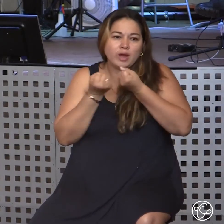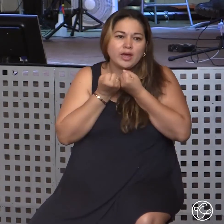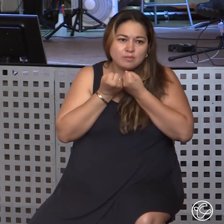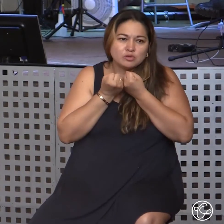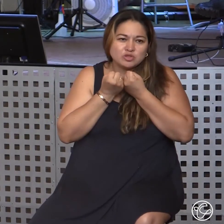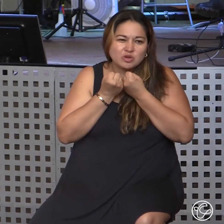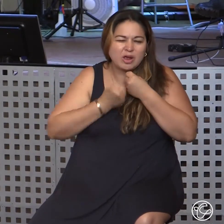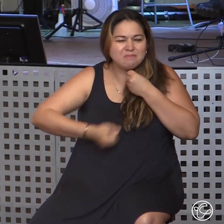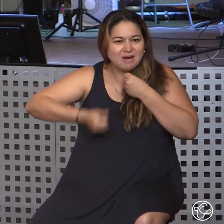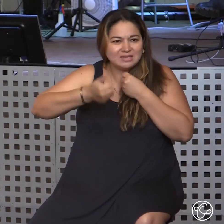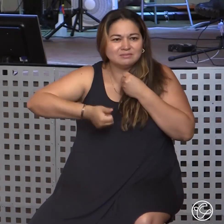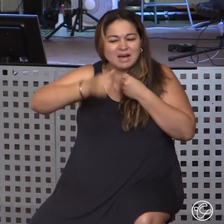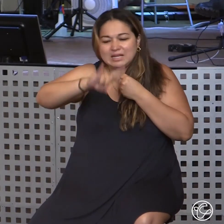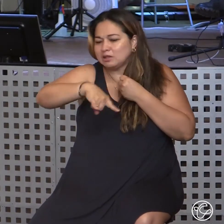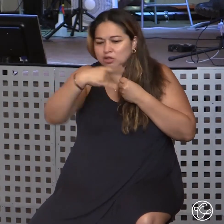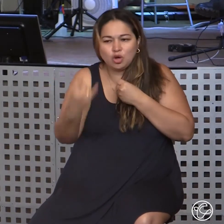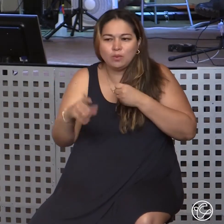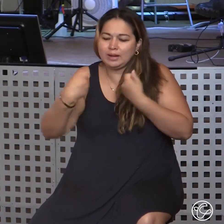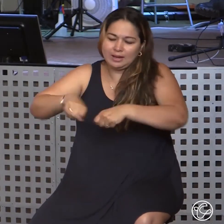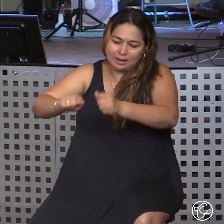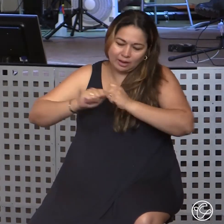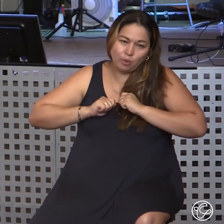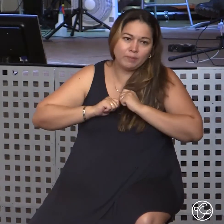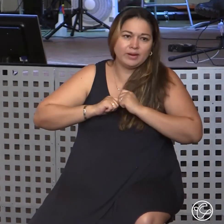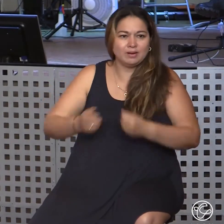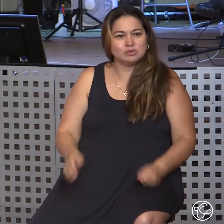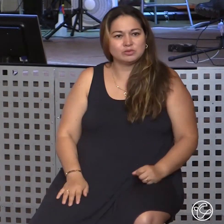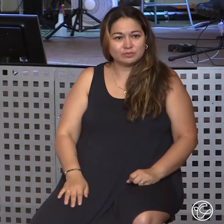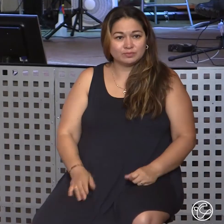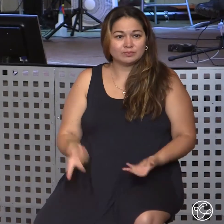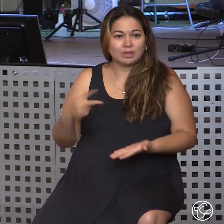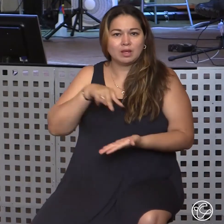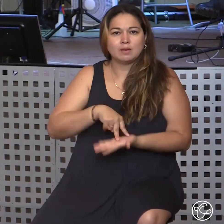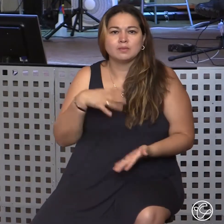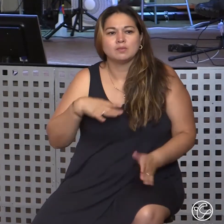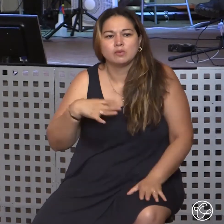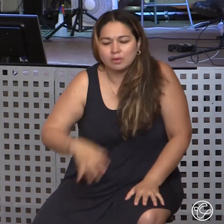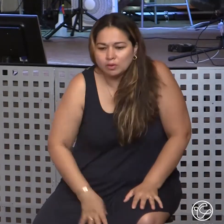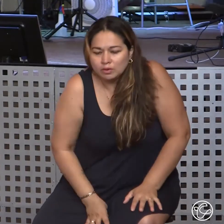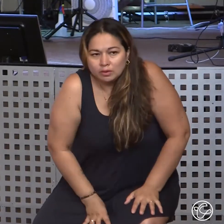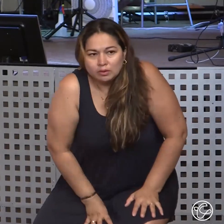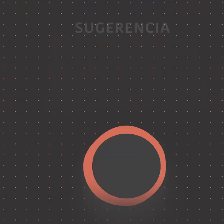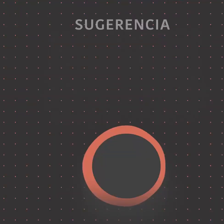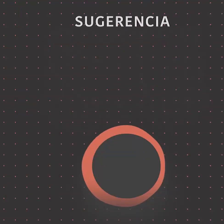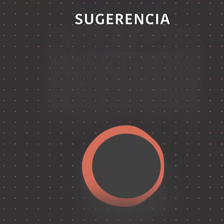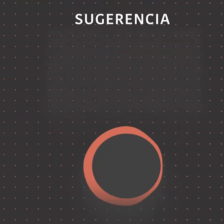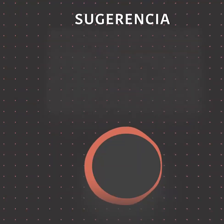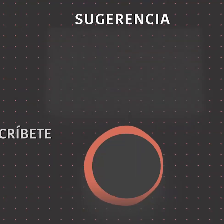100 por 1, porque esa es la generosidad de Dios sobre nosotros. Ponte de pie, por favor.